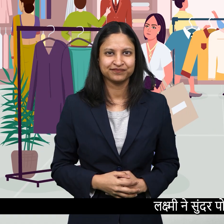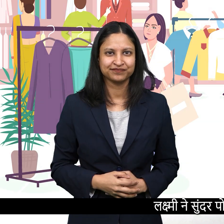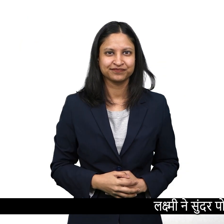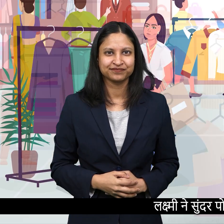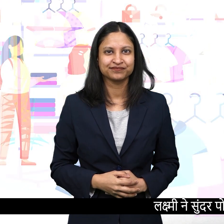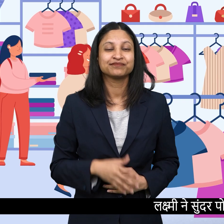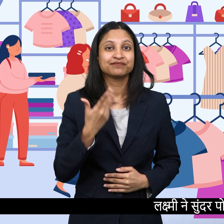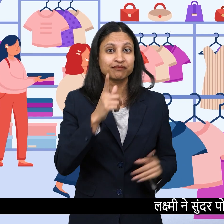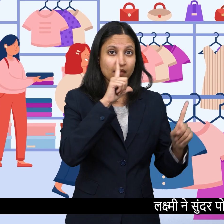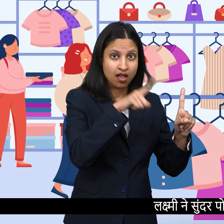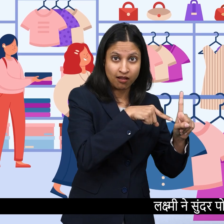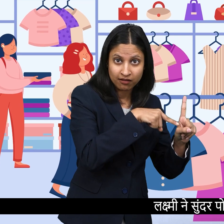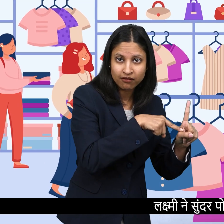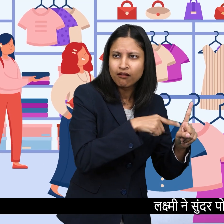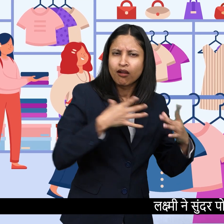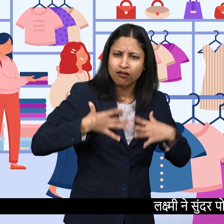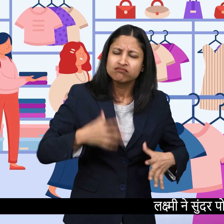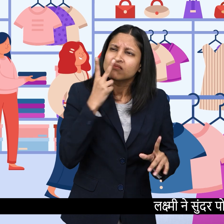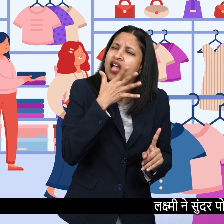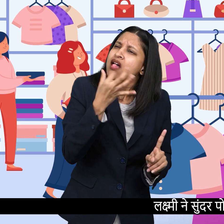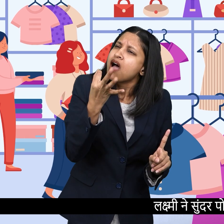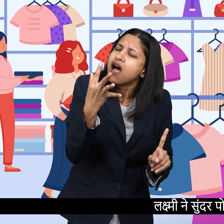लक्ष्मी ने सुंदर पोशाकों को देखा।